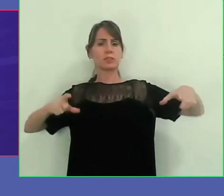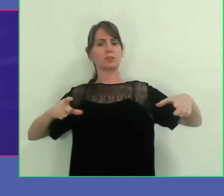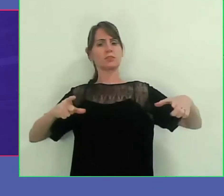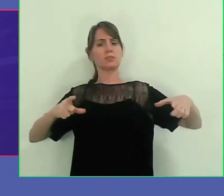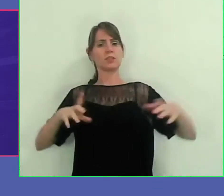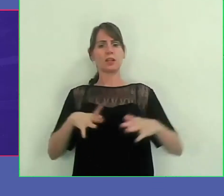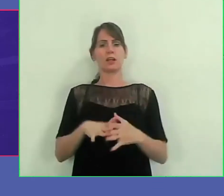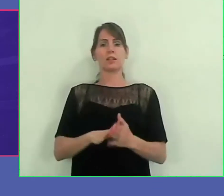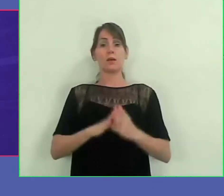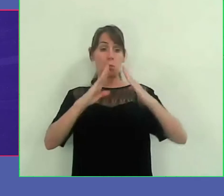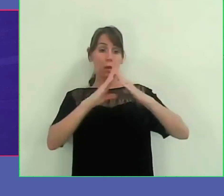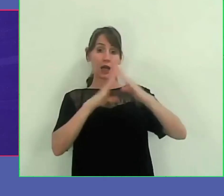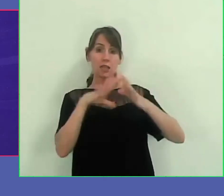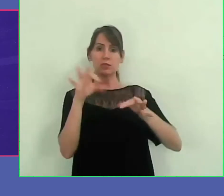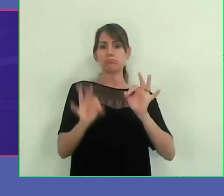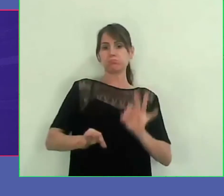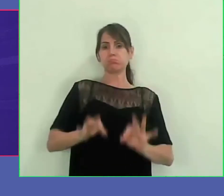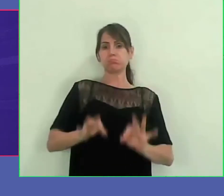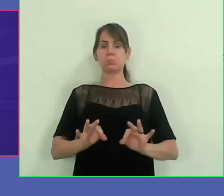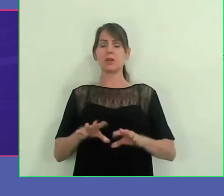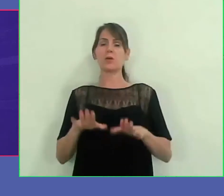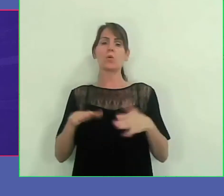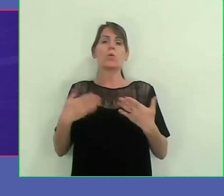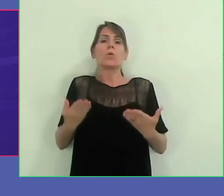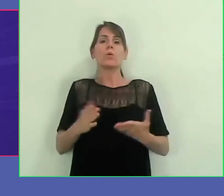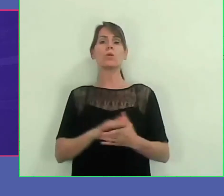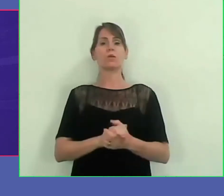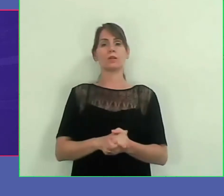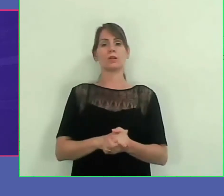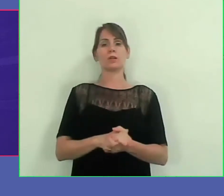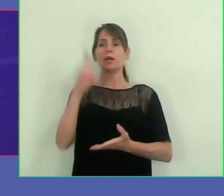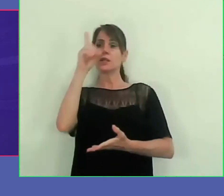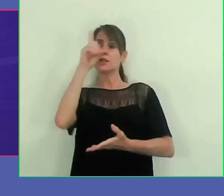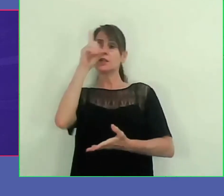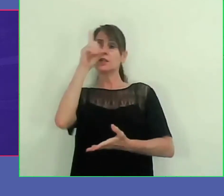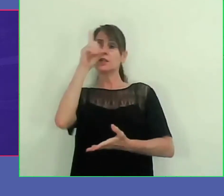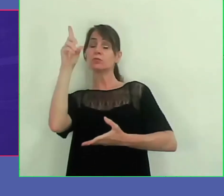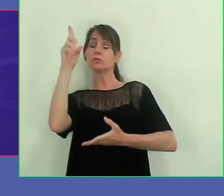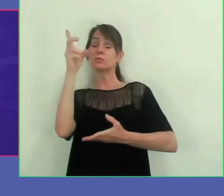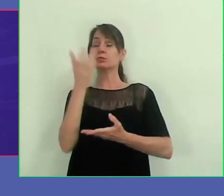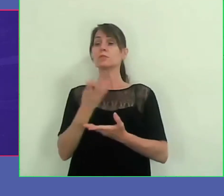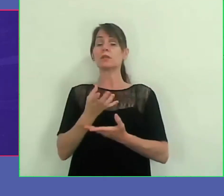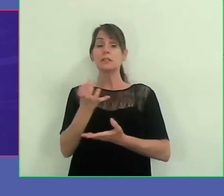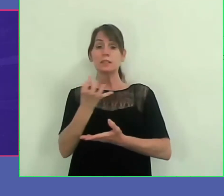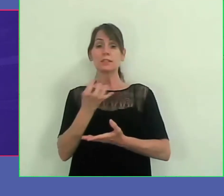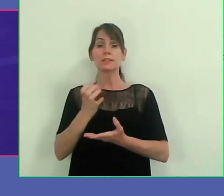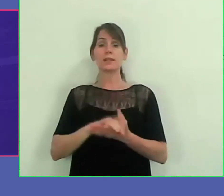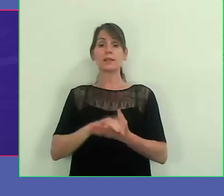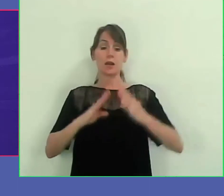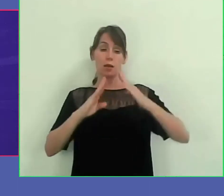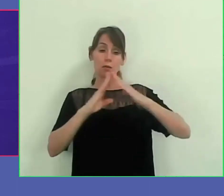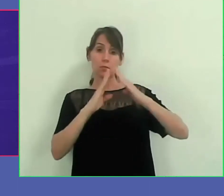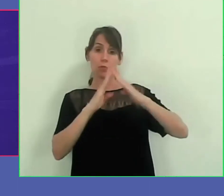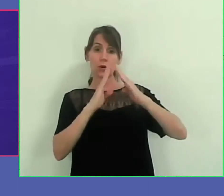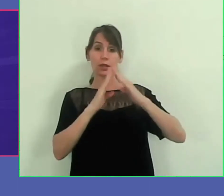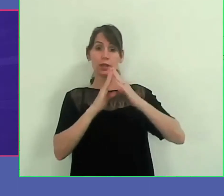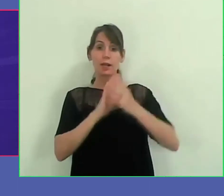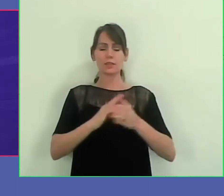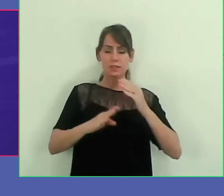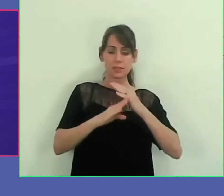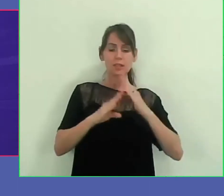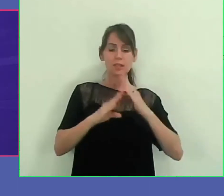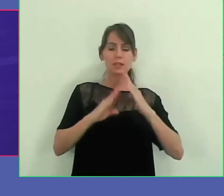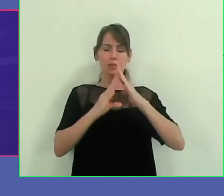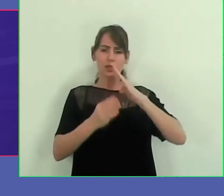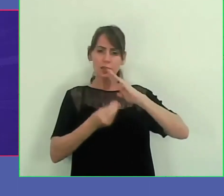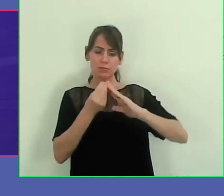Deus procura a habitação de Deus no Espírito, justamente na edificação que esses que Ele chamou,